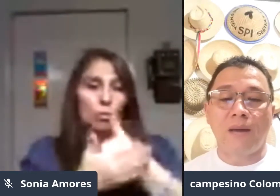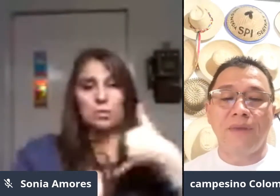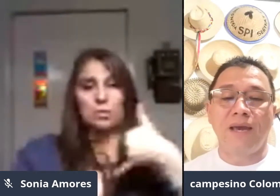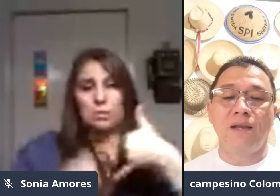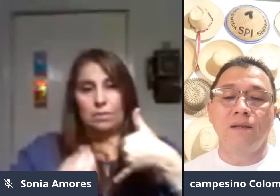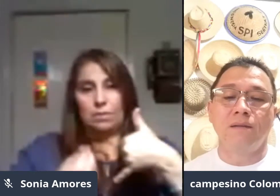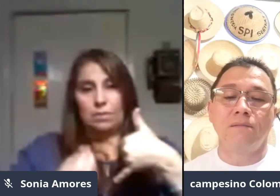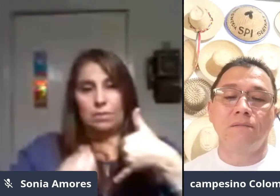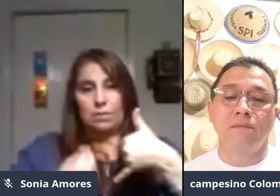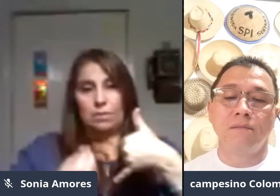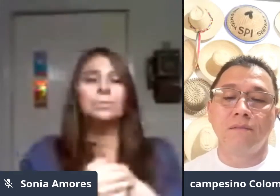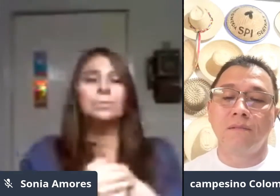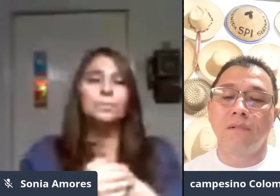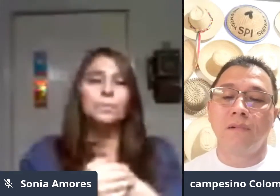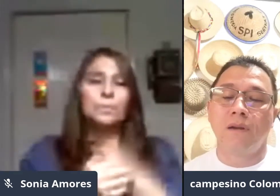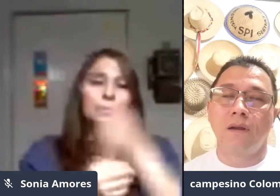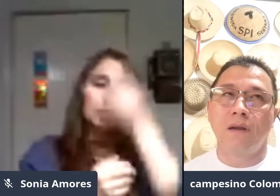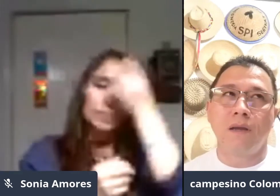Pero también